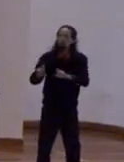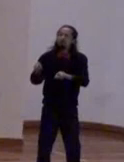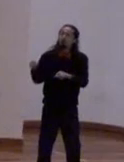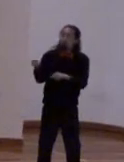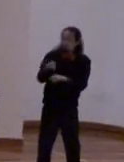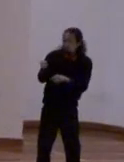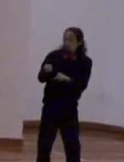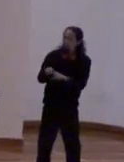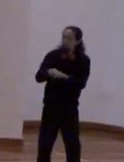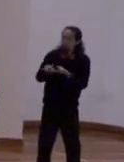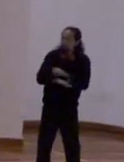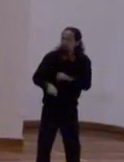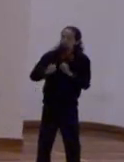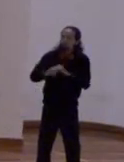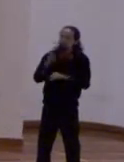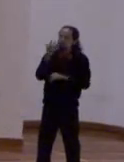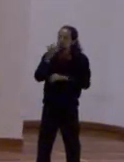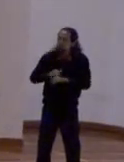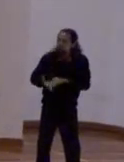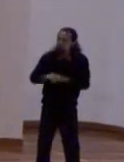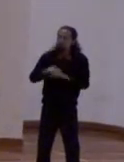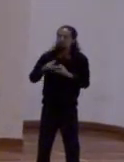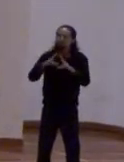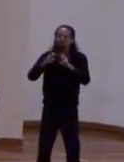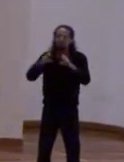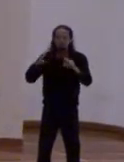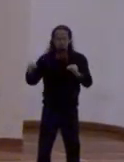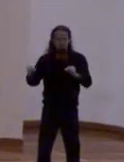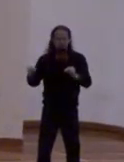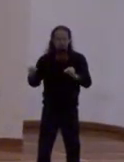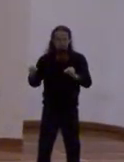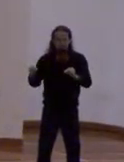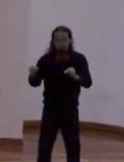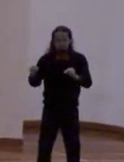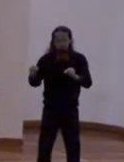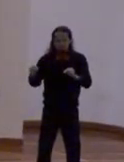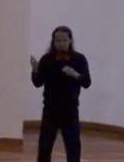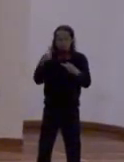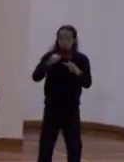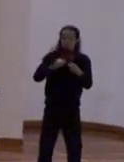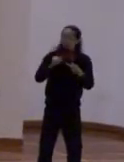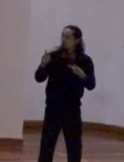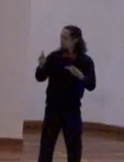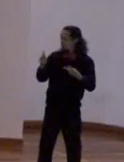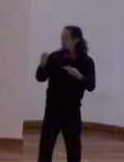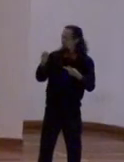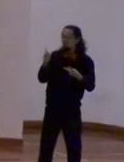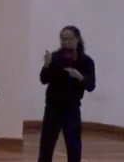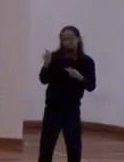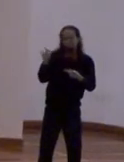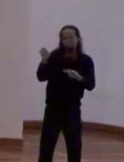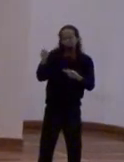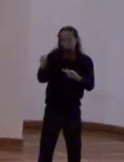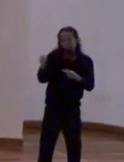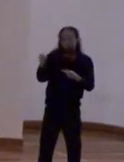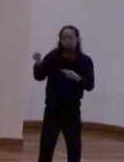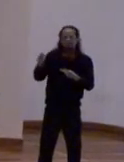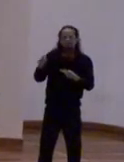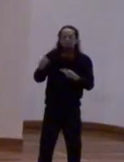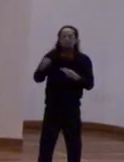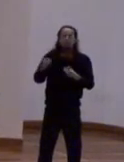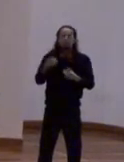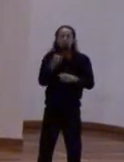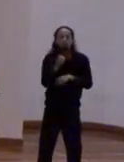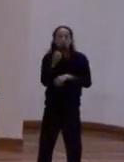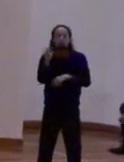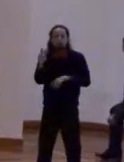de educação infantil da rede Municipal de Ensino de Florianópolis Rodrigo Campos é doutor em antropologia social